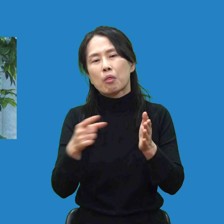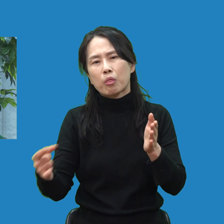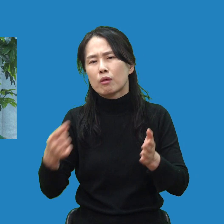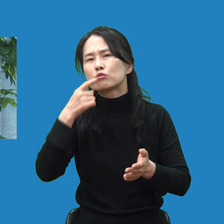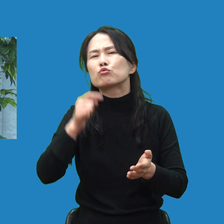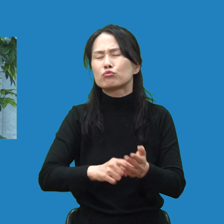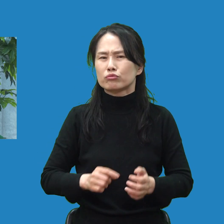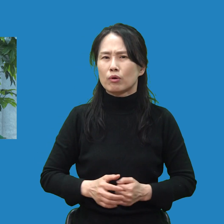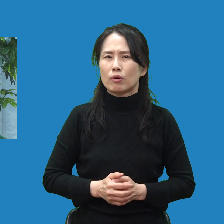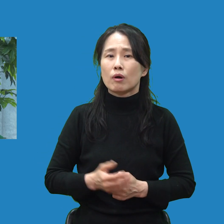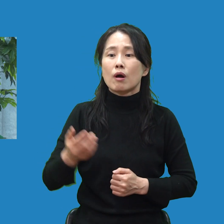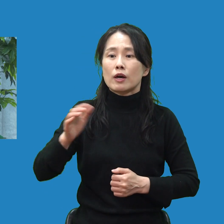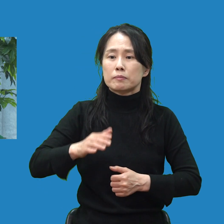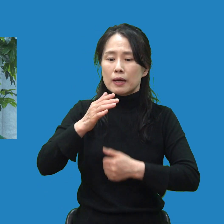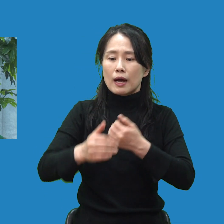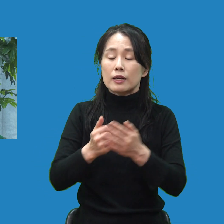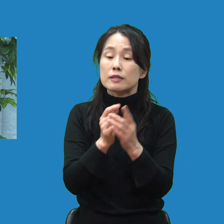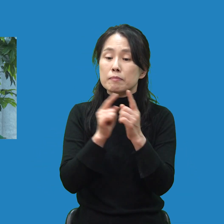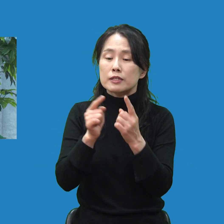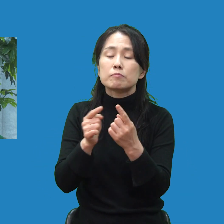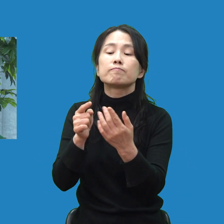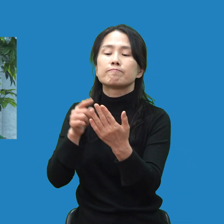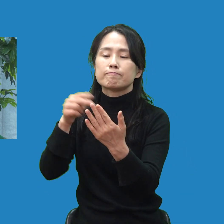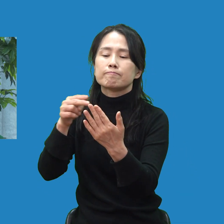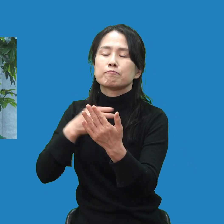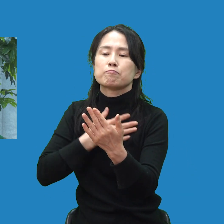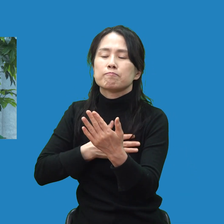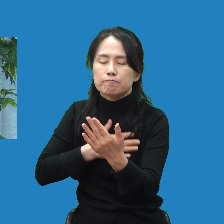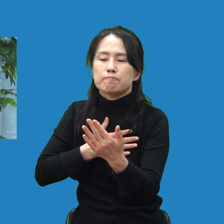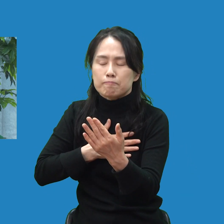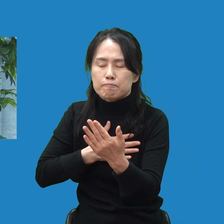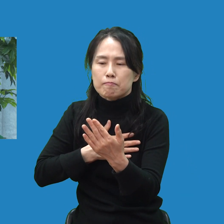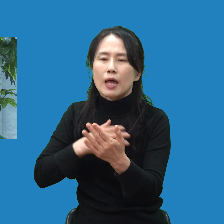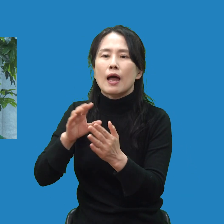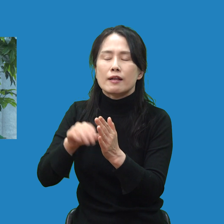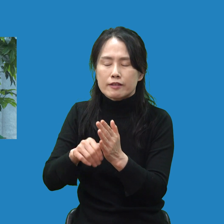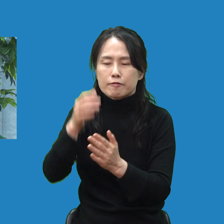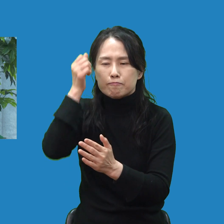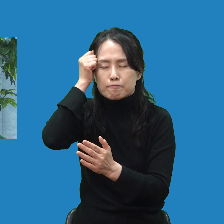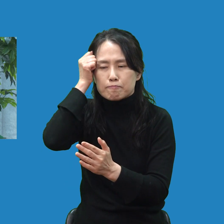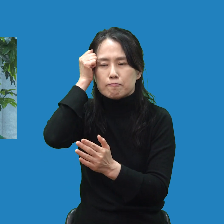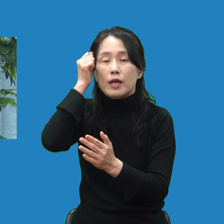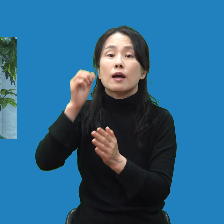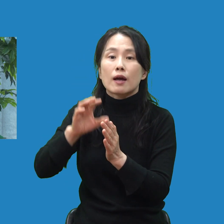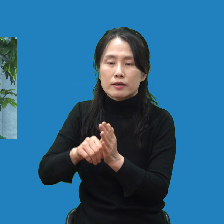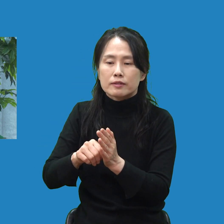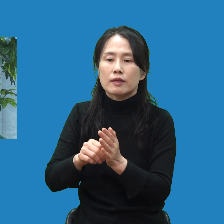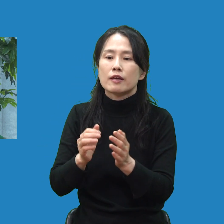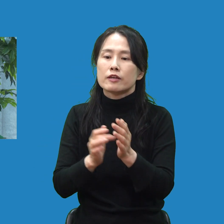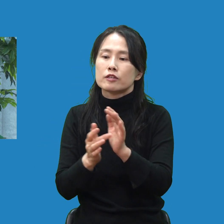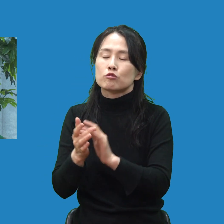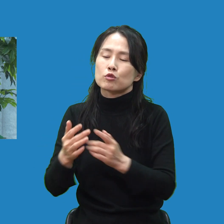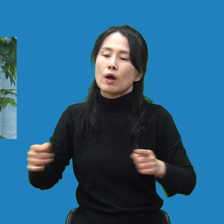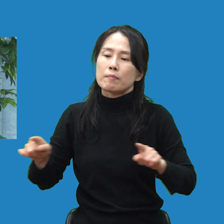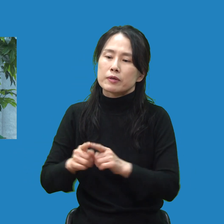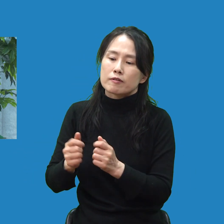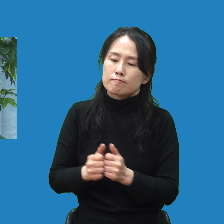하나님 말씀을 할 때, 그 말씀을 향해 달려갈 때, 말씀이신 예수님과 함께 동행할